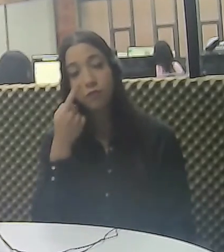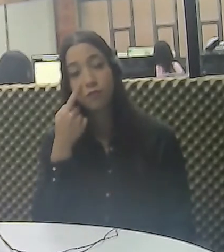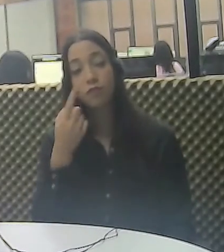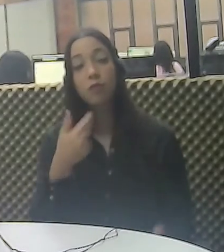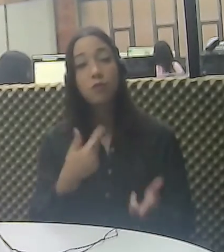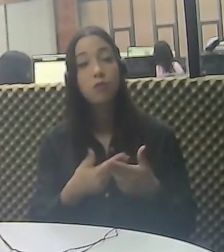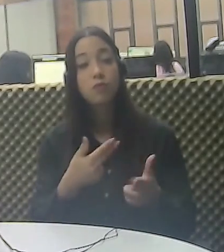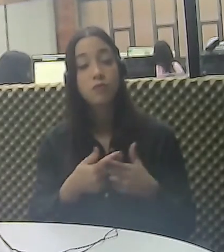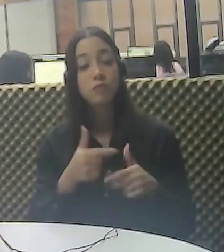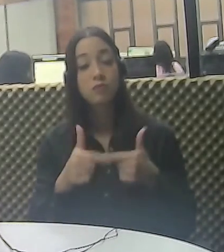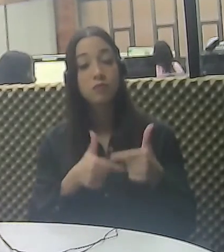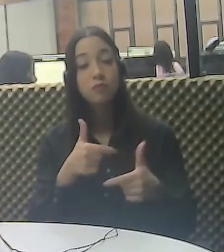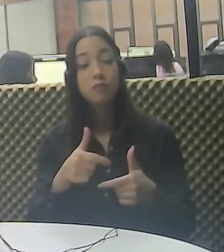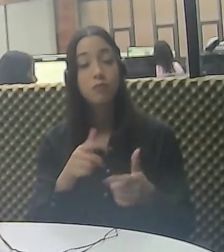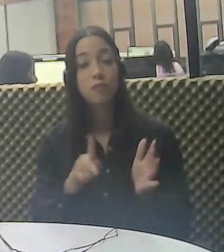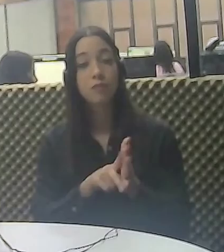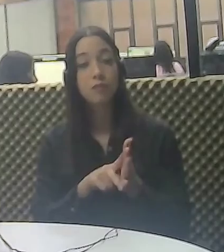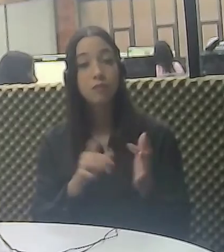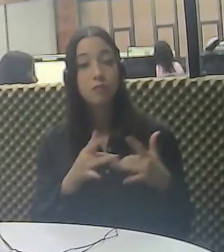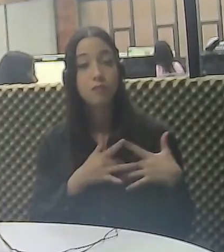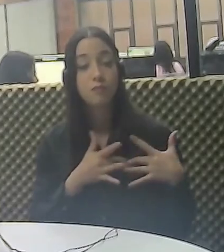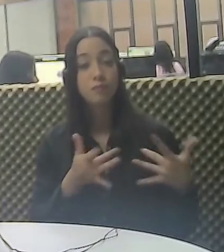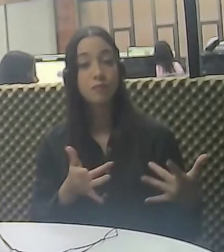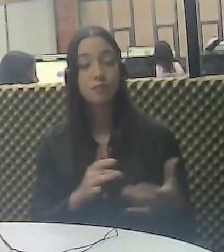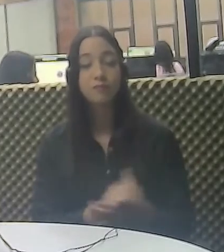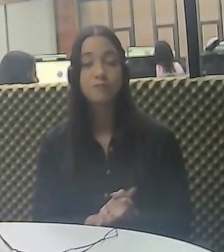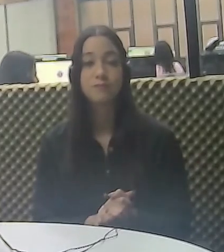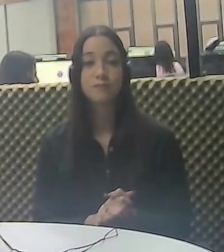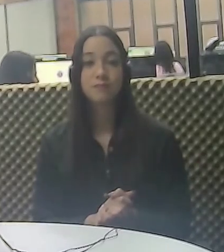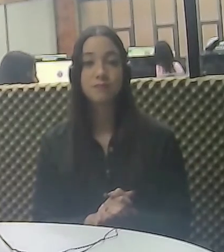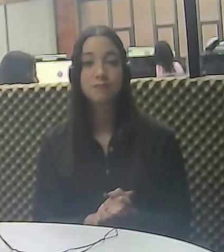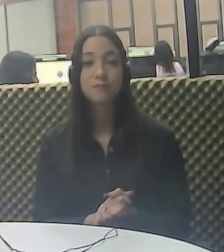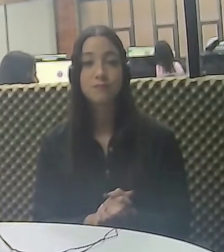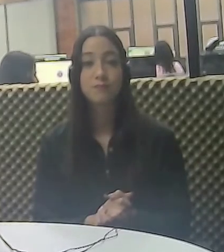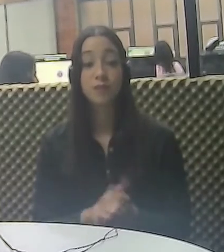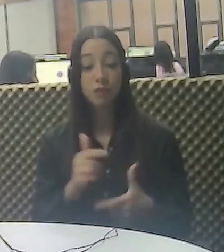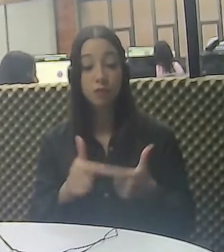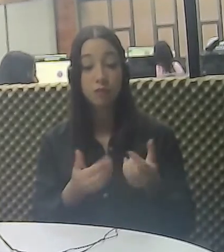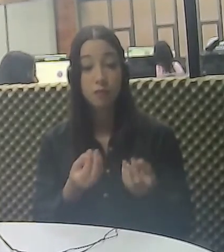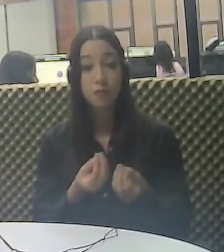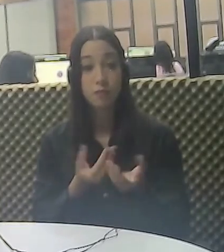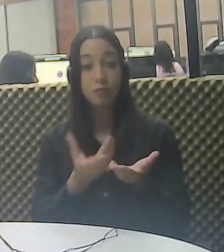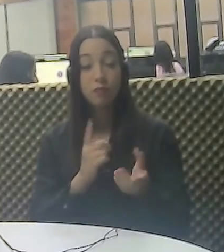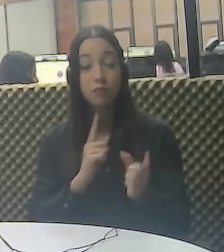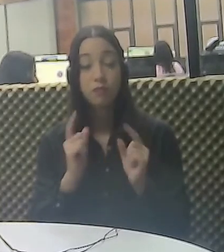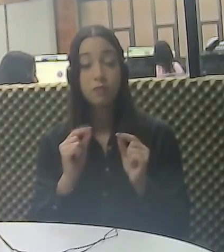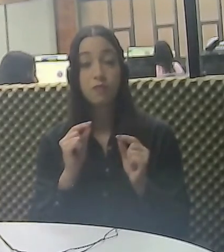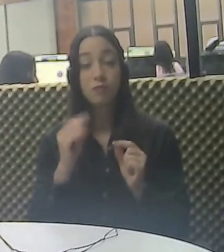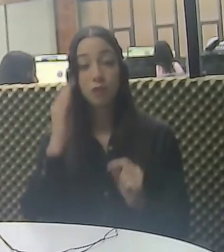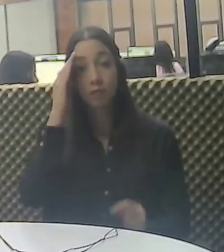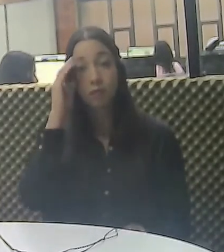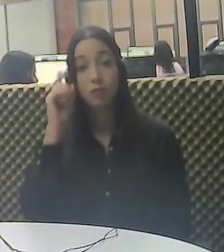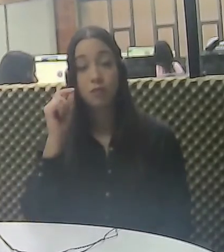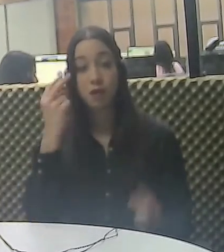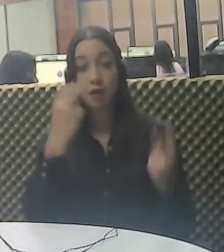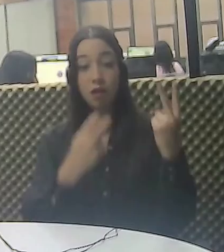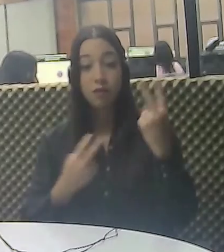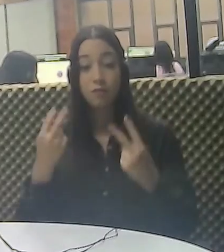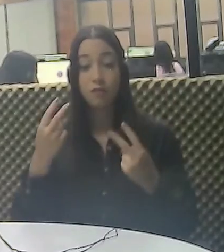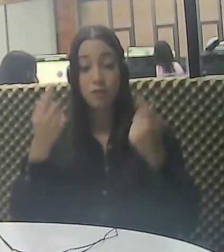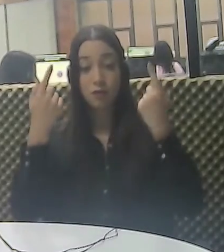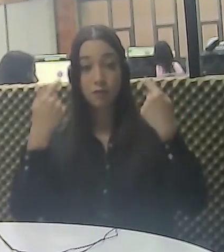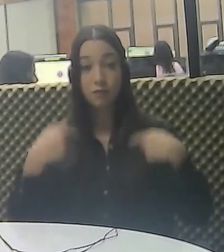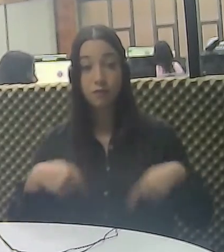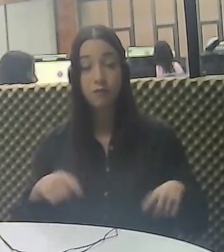utilizar dos serviços oferecidos entre os serviços oferecidos no local um dos destaques é a avaliação física